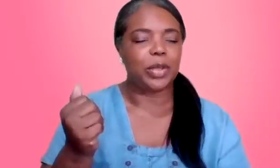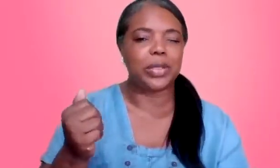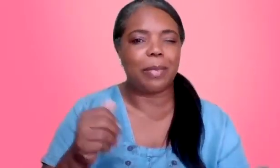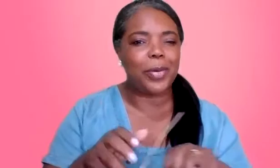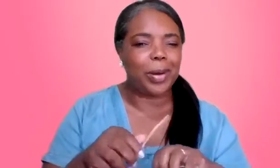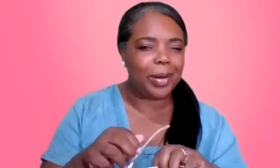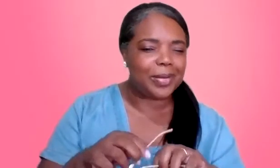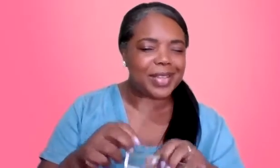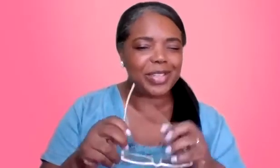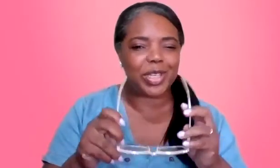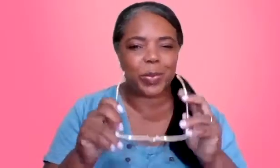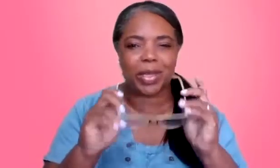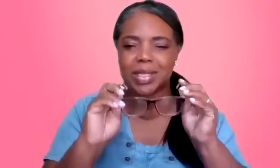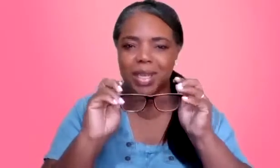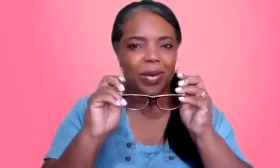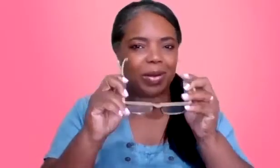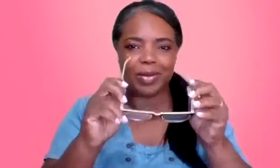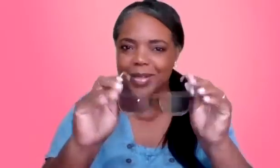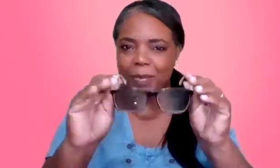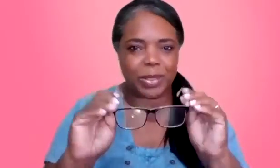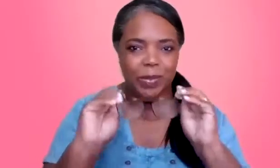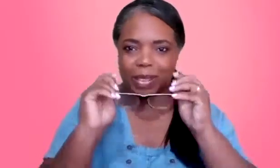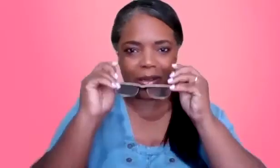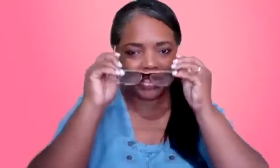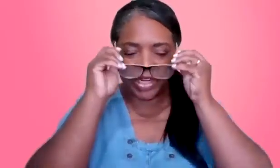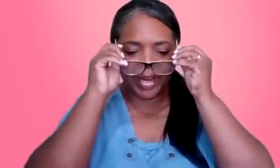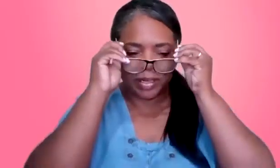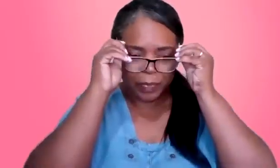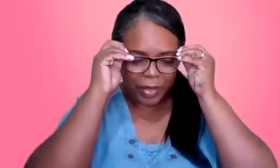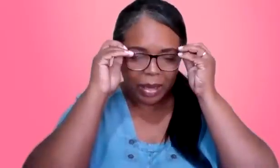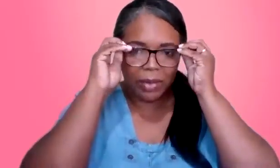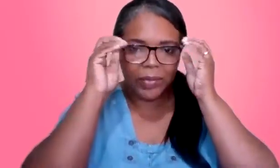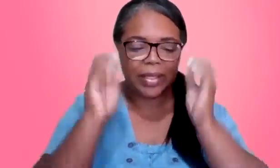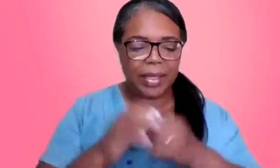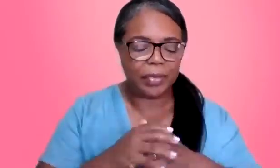botar meu óculos, né, gente, porque sem óculos, a pessoa que não enxerga. Bom, então,